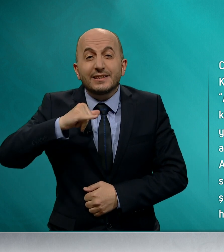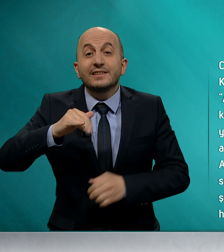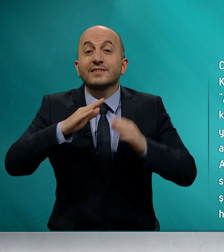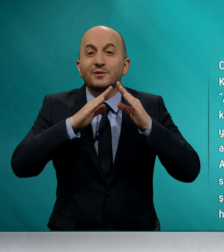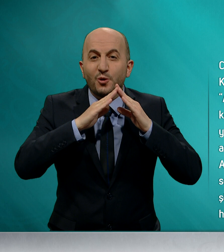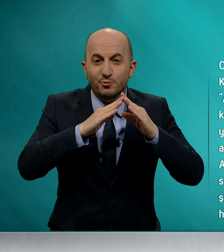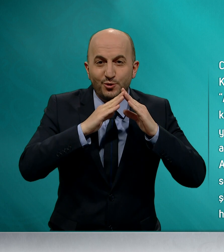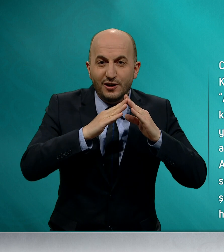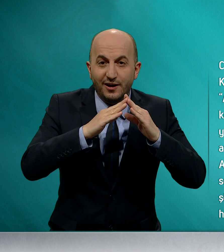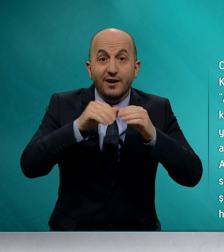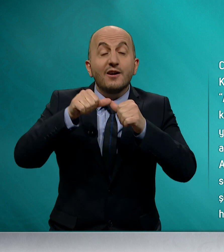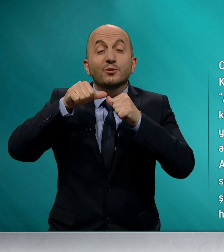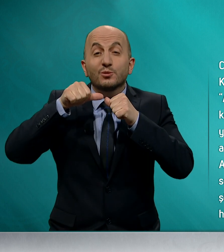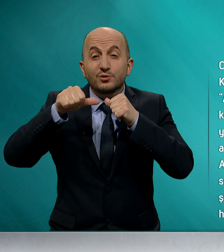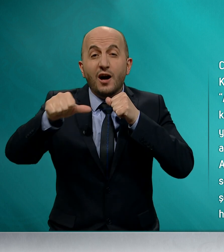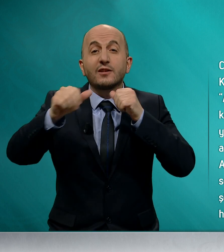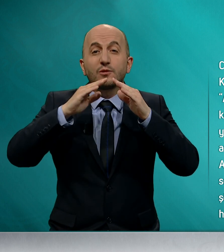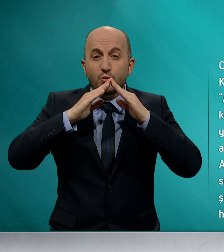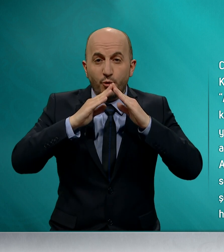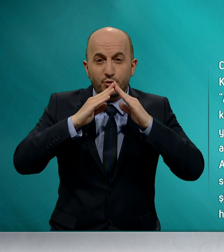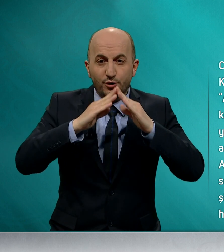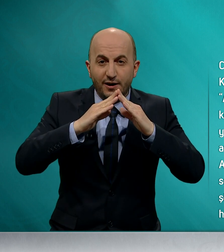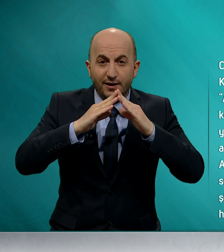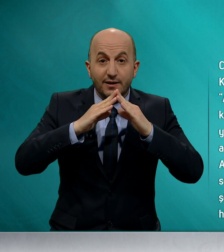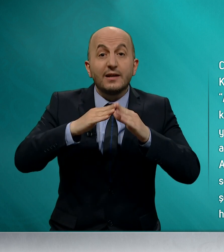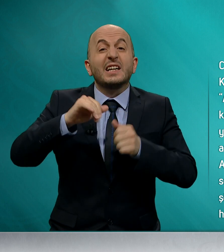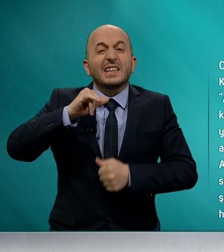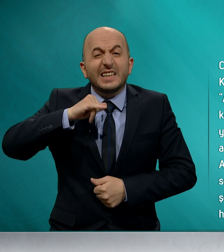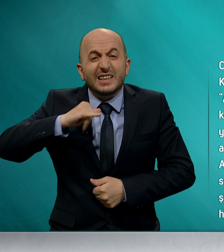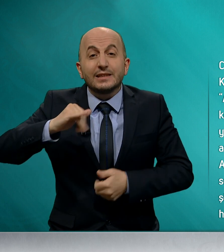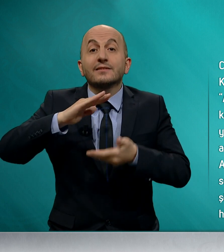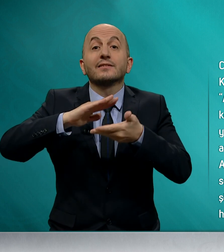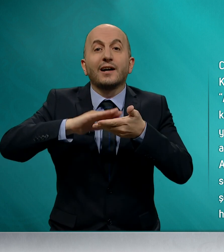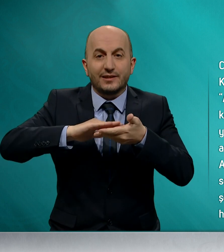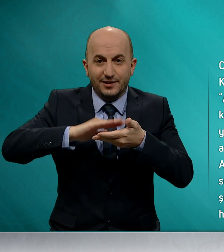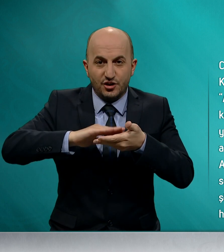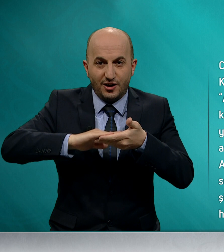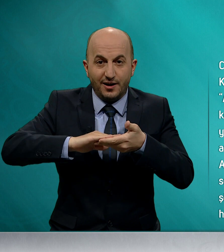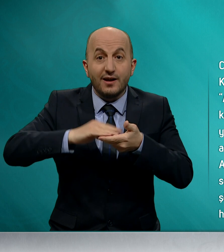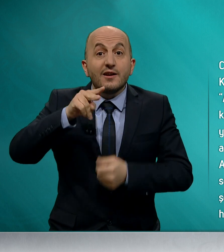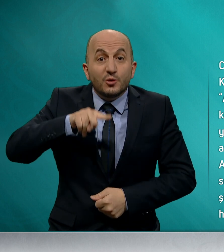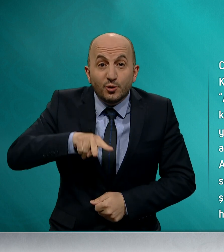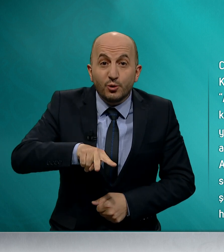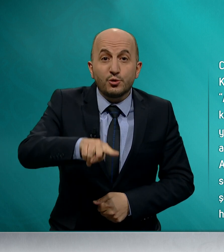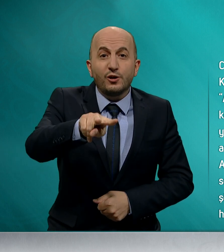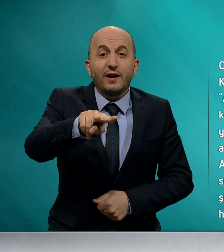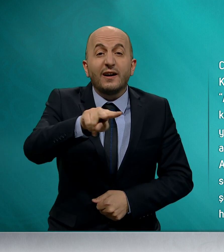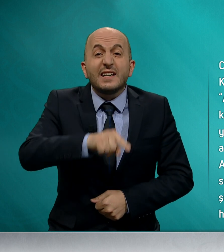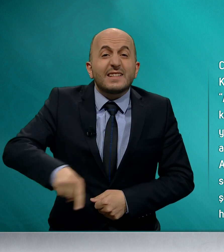yakın komşuya, uzak komşuya, yakın arkadaşa, yolcuya,